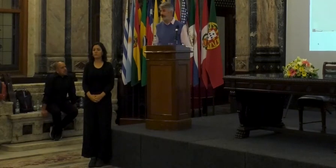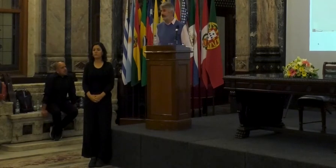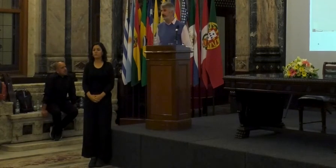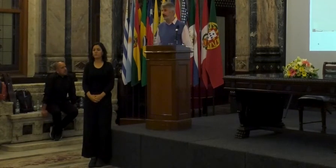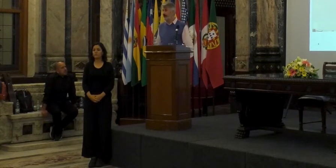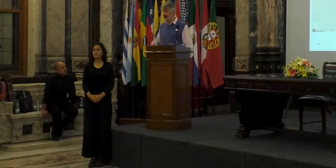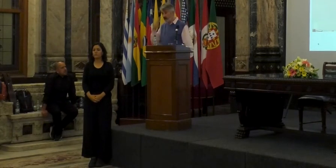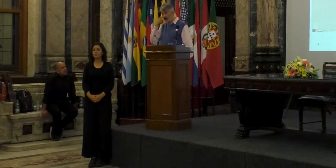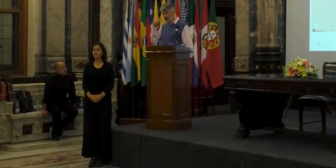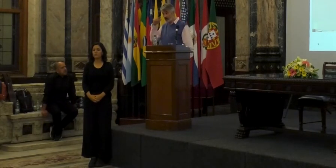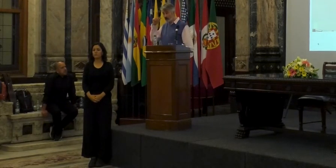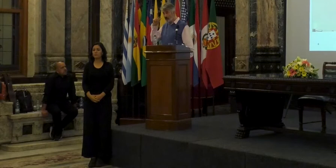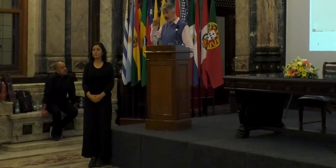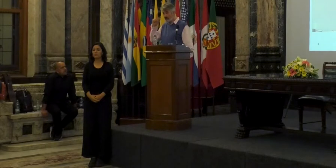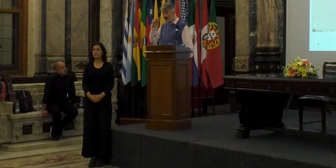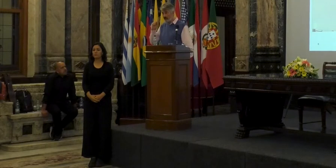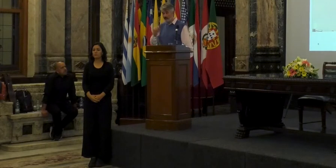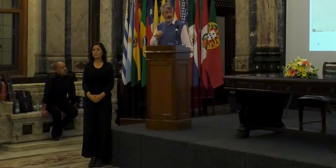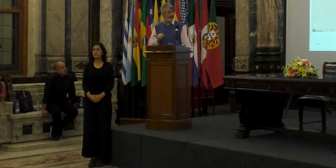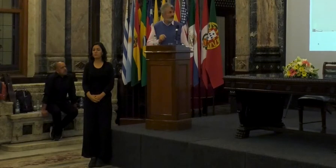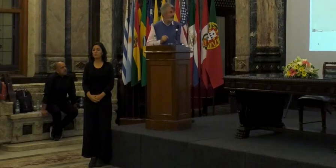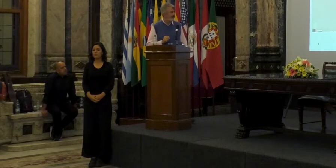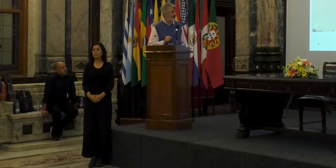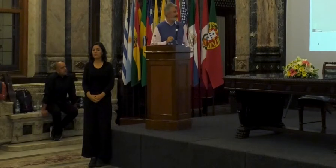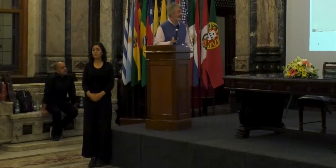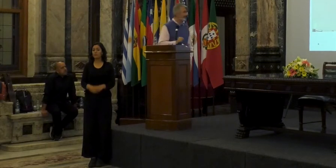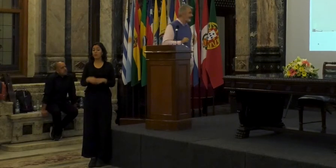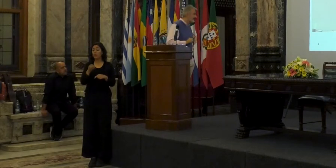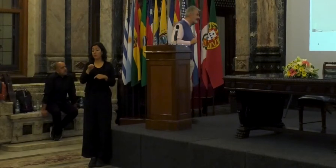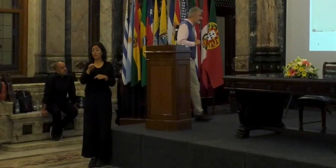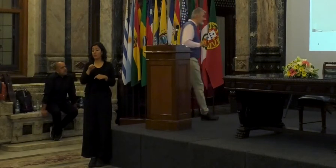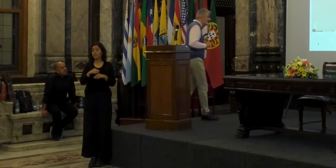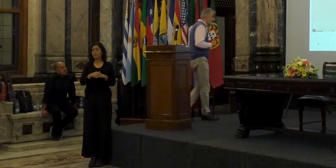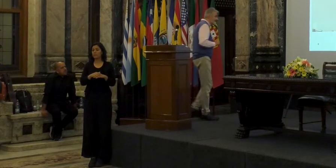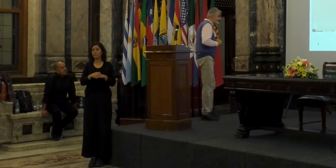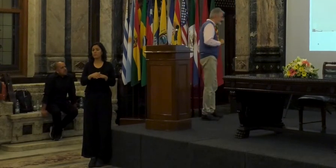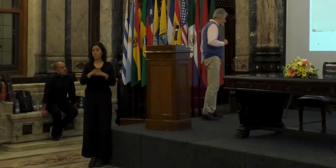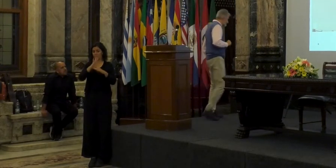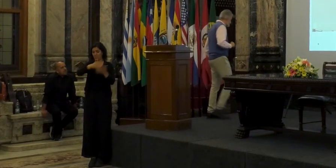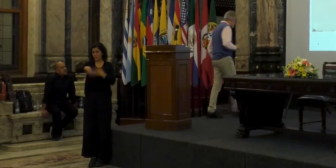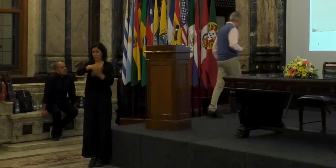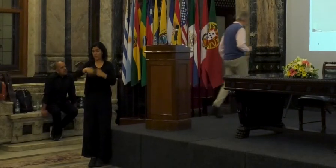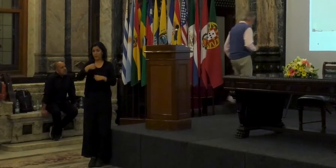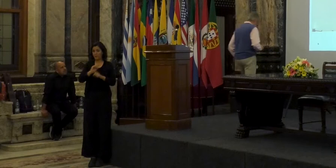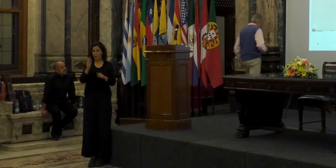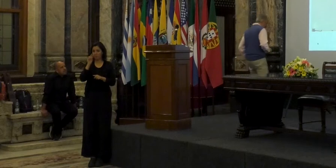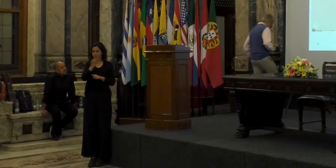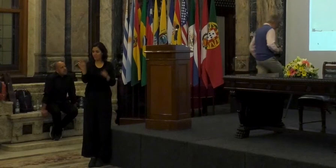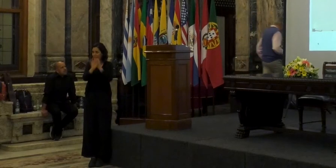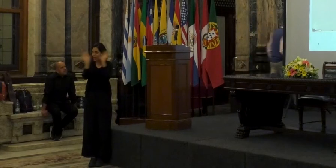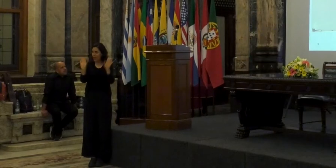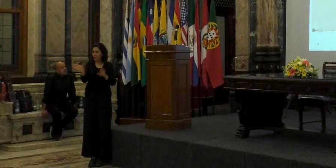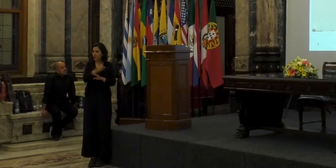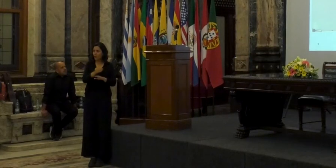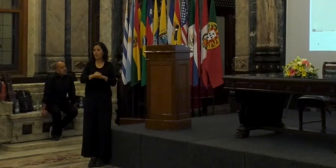bolis, el teléfono, yo. Y eso para mí no es desorden, porque en realidad lo tengo todo en la lista para cuando lo